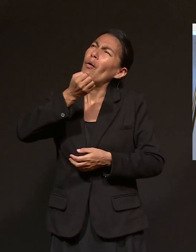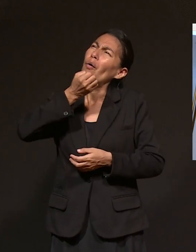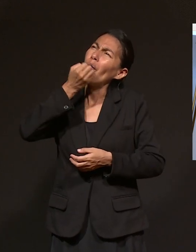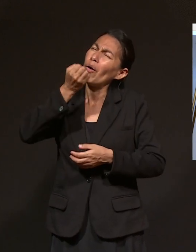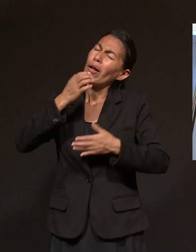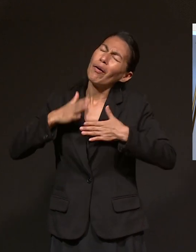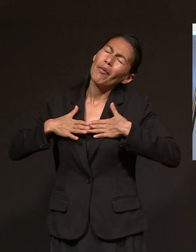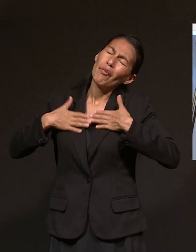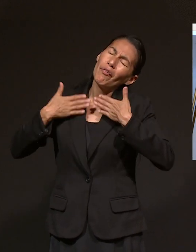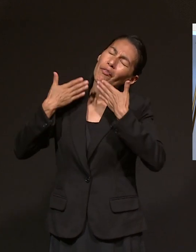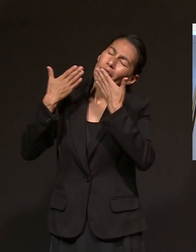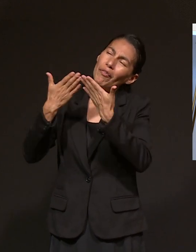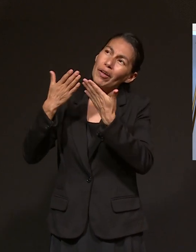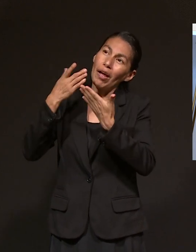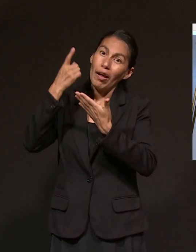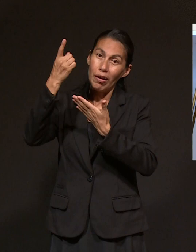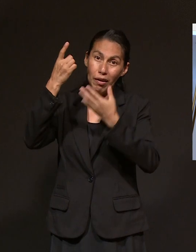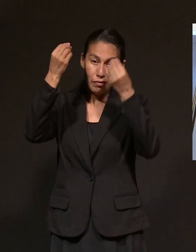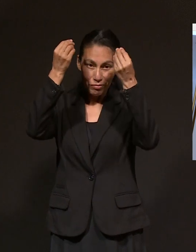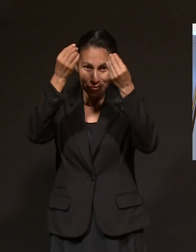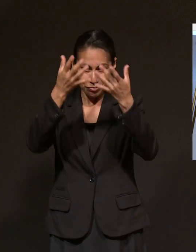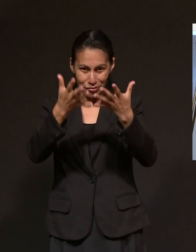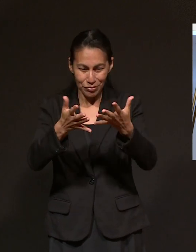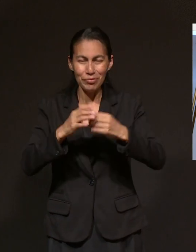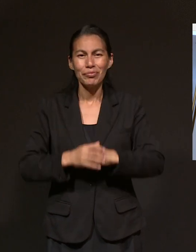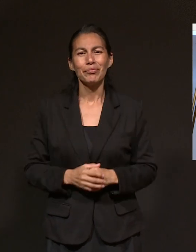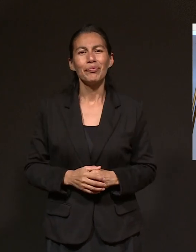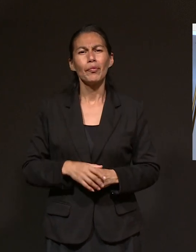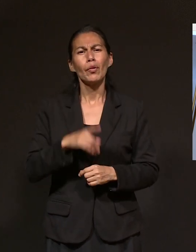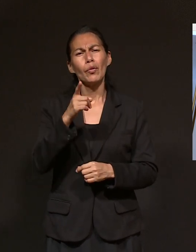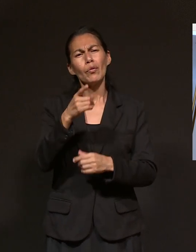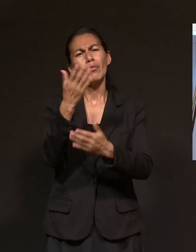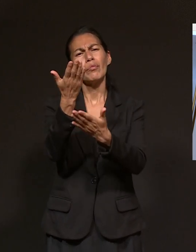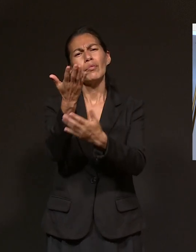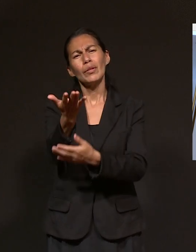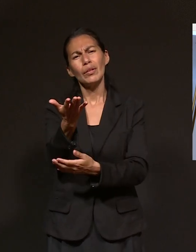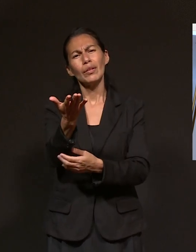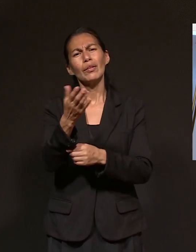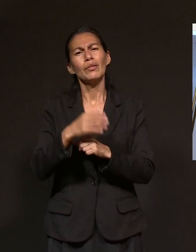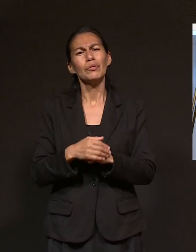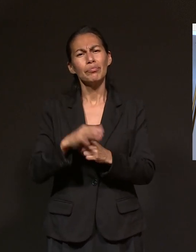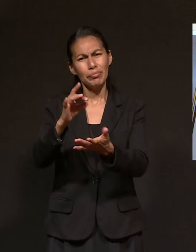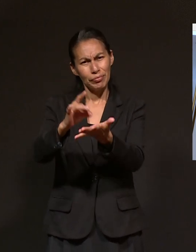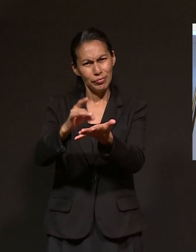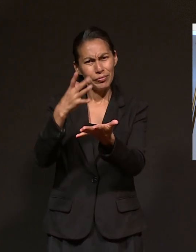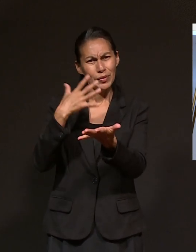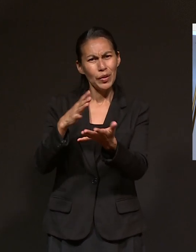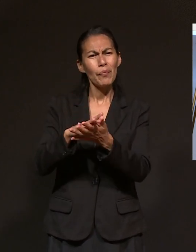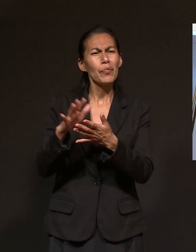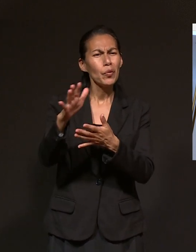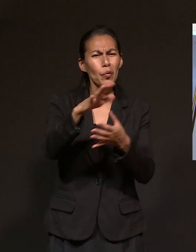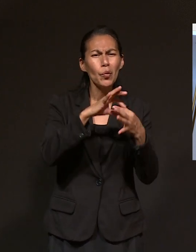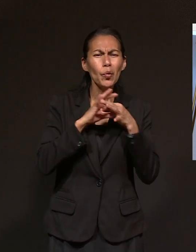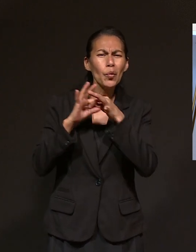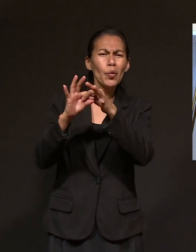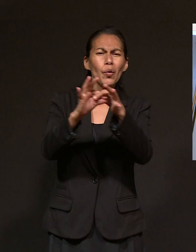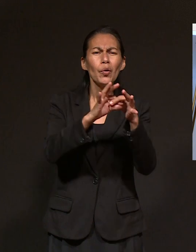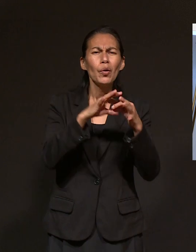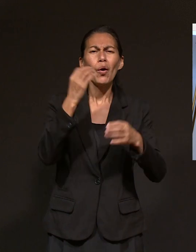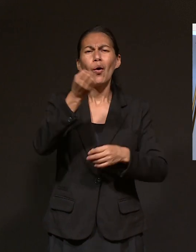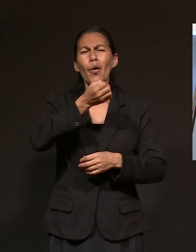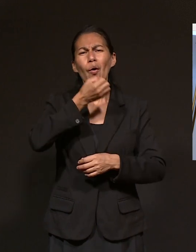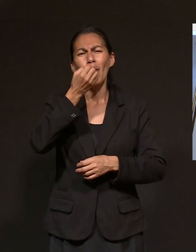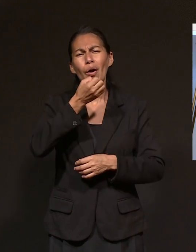oración. Confía en Él y Él hará. Envía tus pedidos para que todos nos